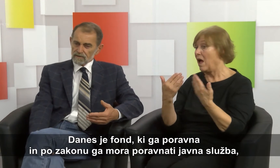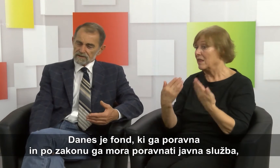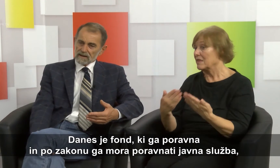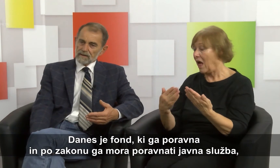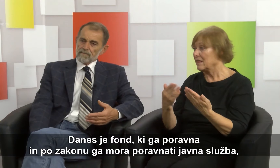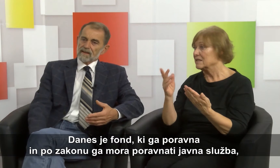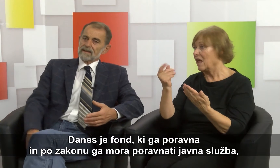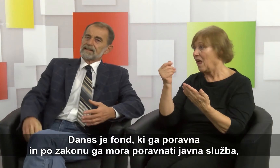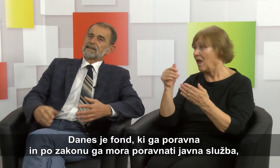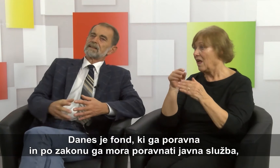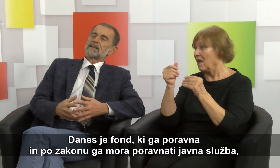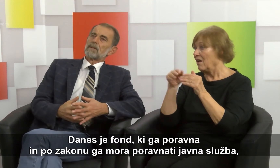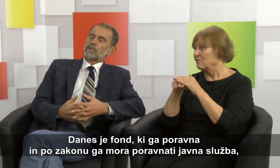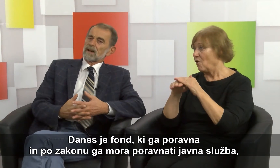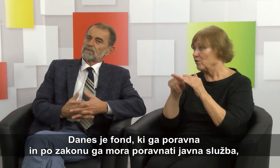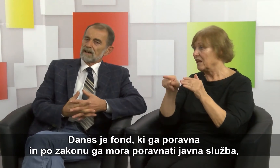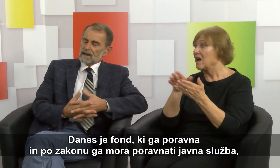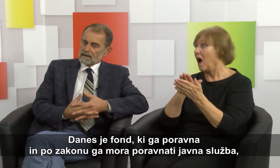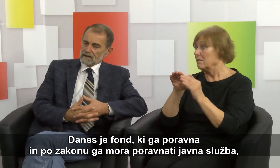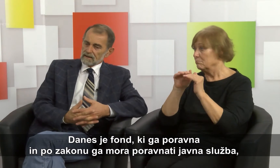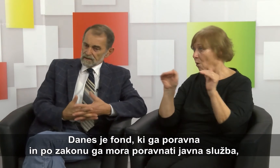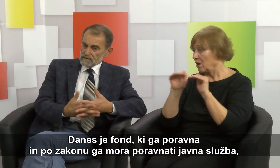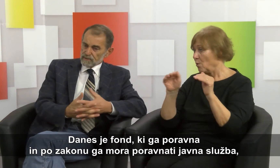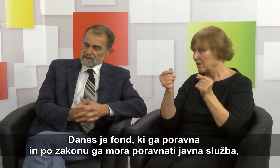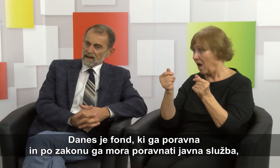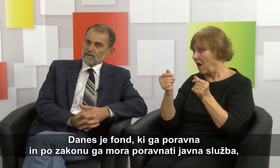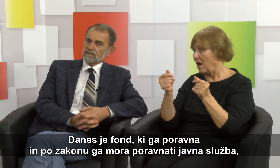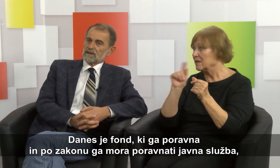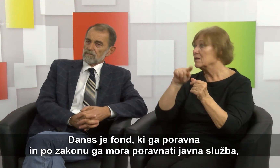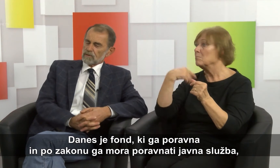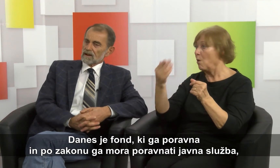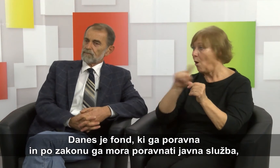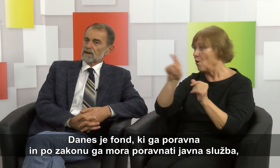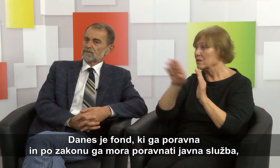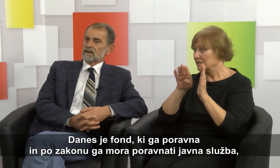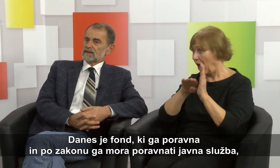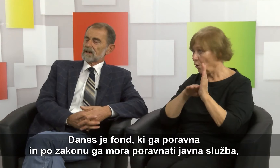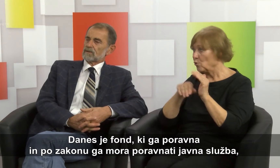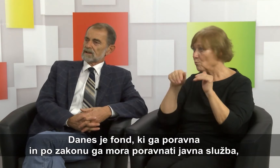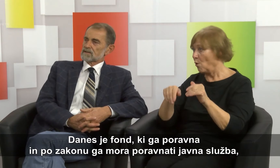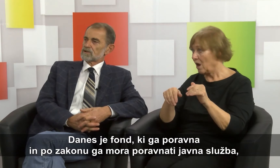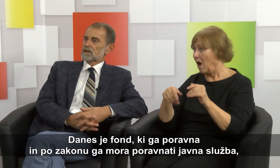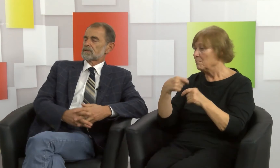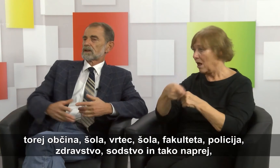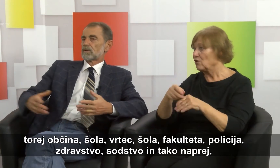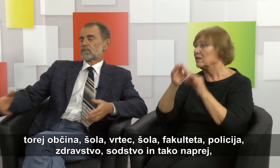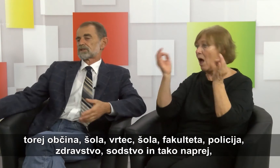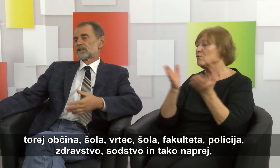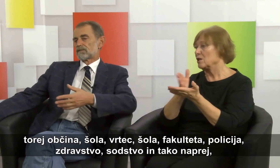fond, ki ga poravna in po zakonu ga mora poravnati javna služba, torej občina,